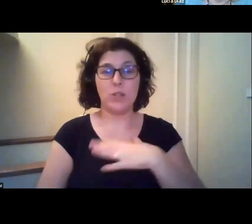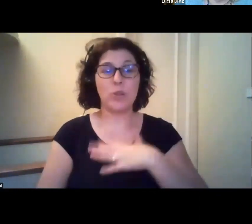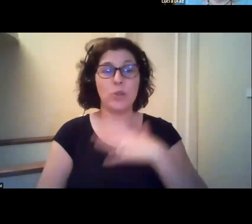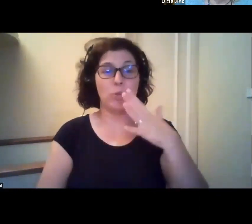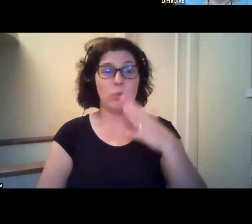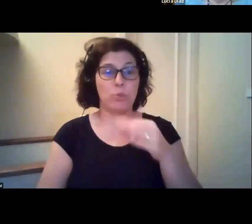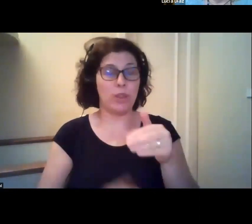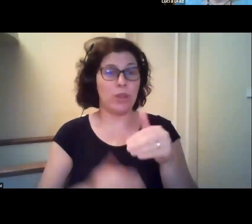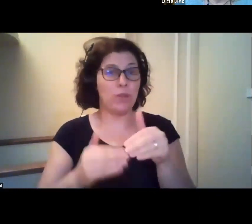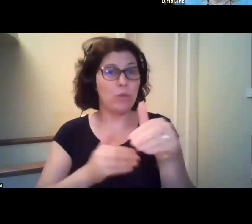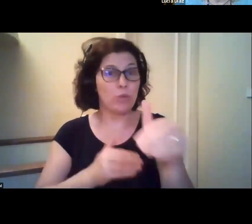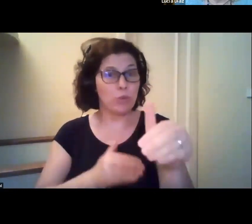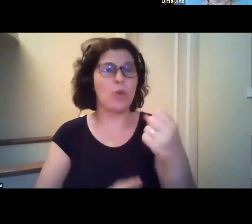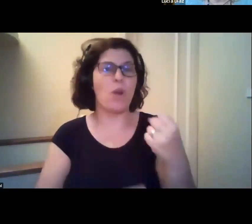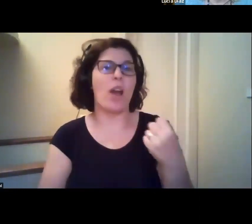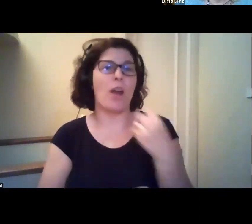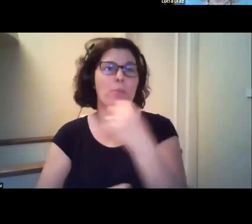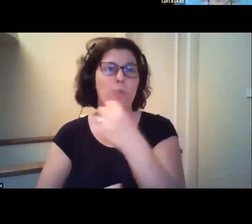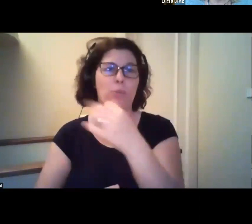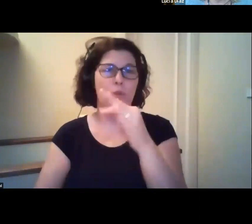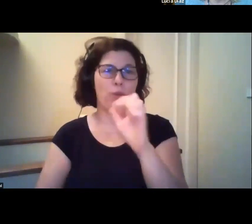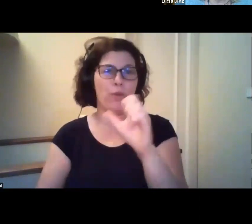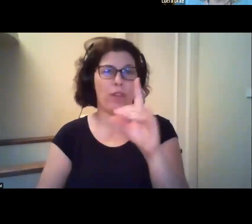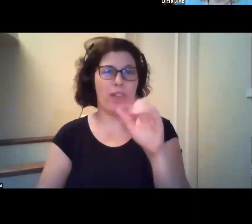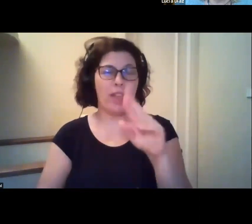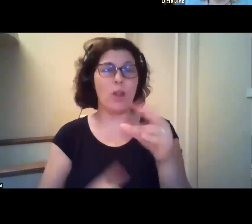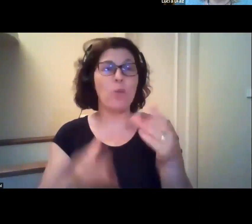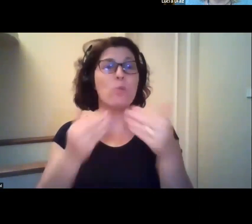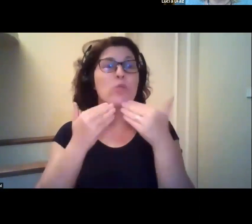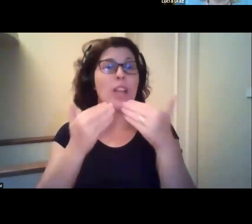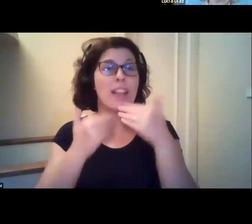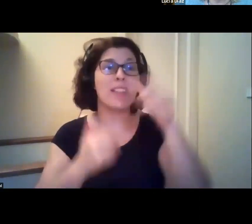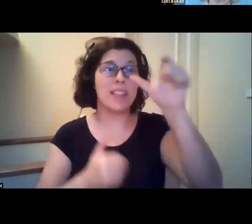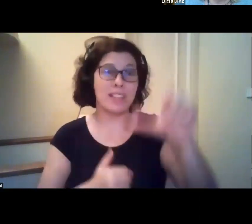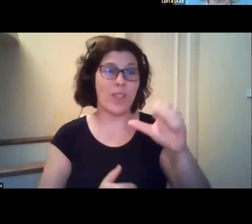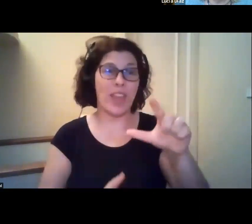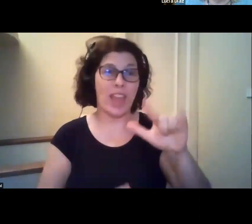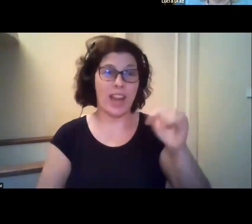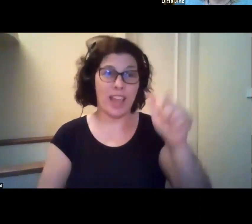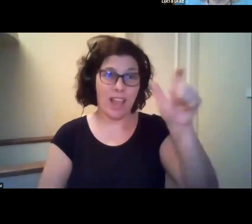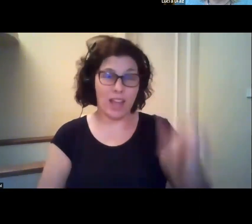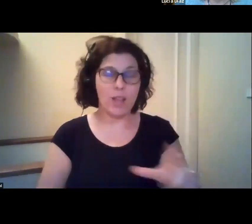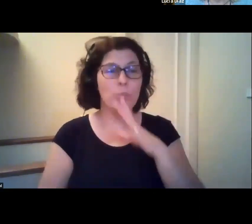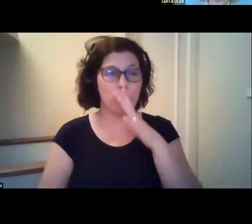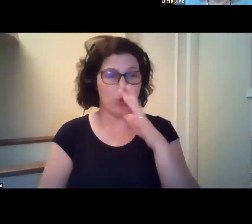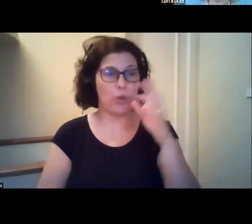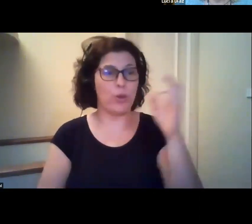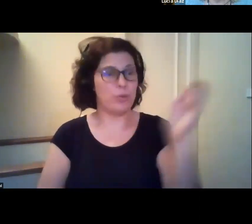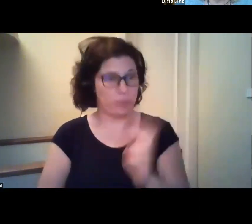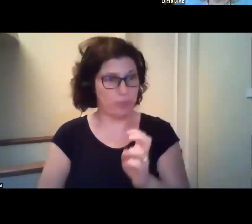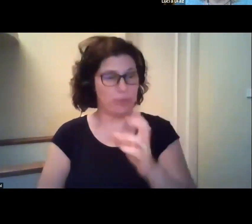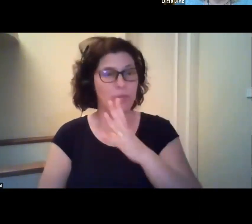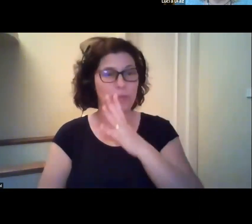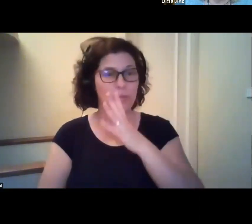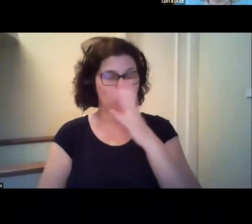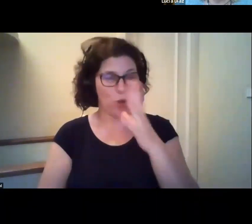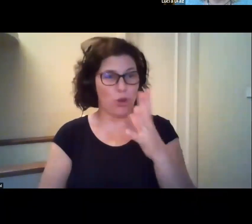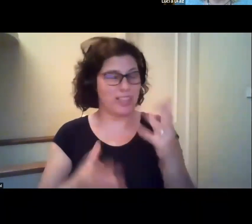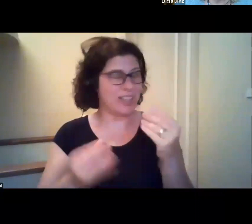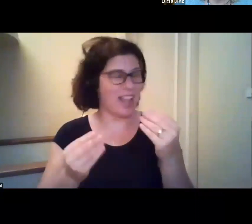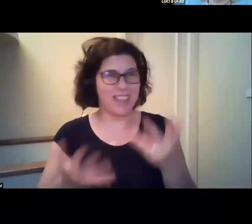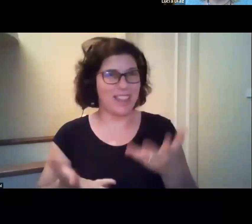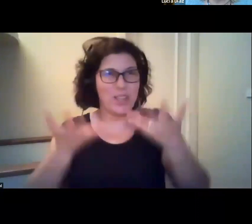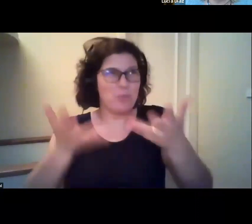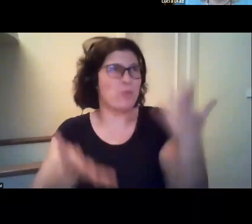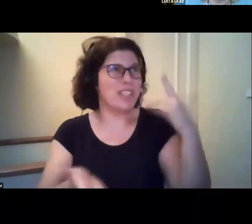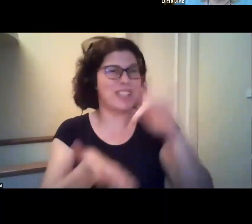a FEDER. Muchísimas gracias a ti también, Celia, por estar hoy aquí, por ser tan dispuesta cuando te lo propusimos.